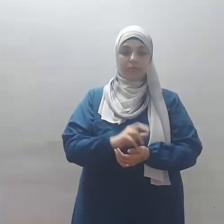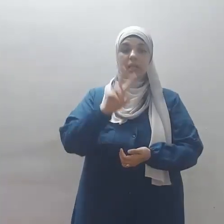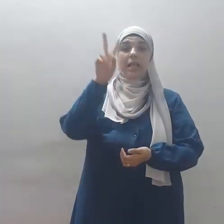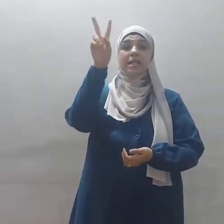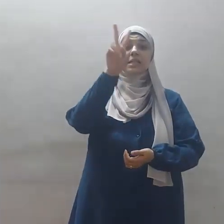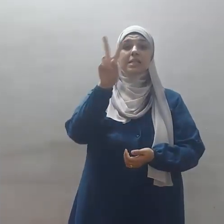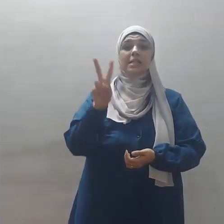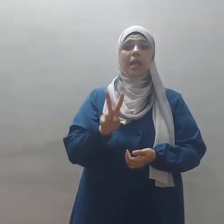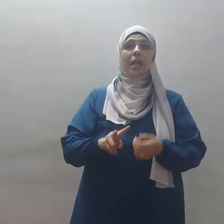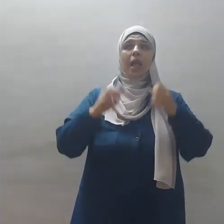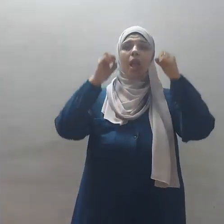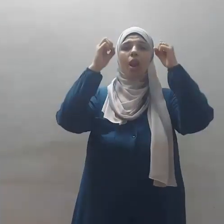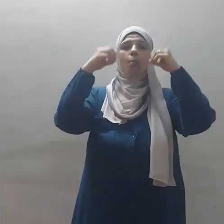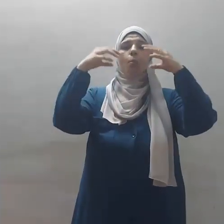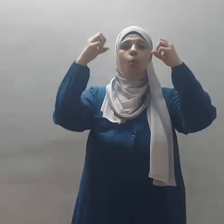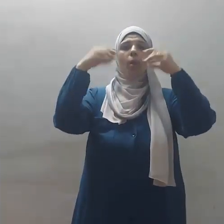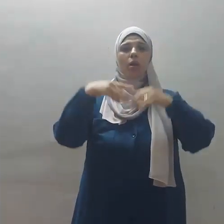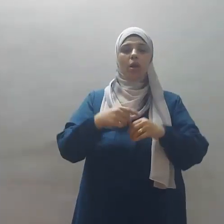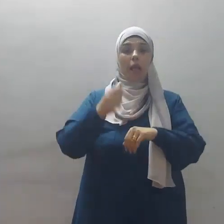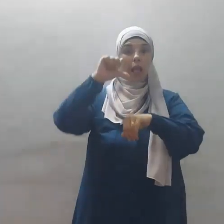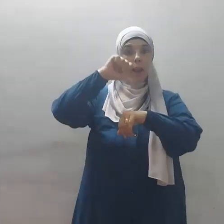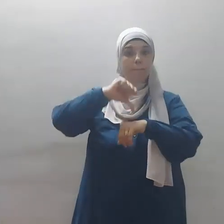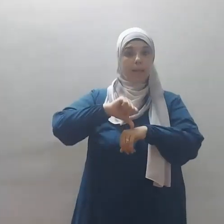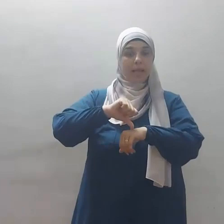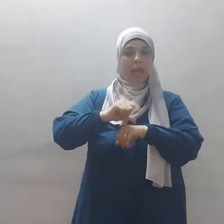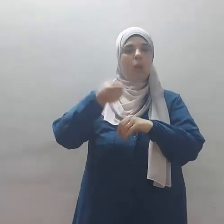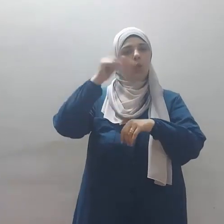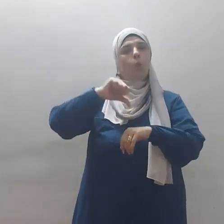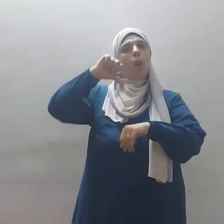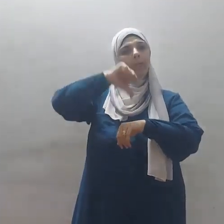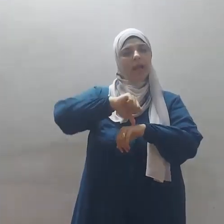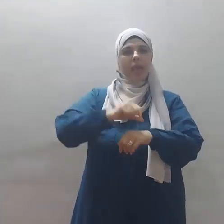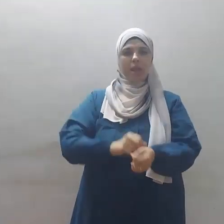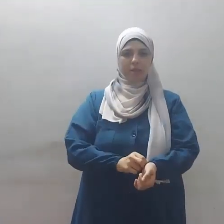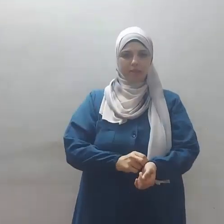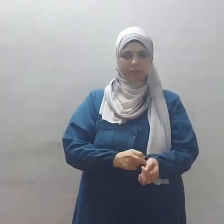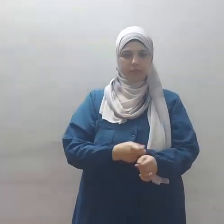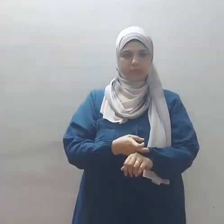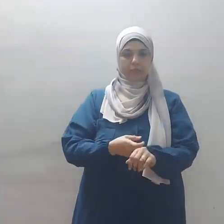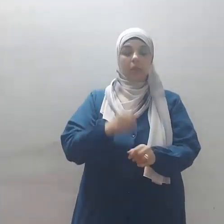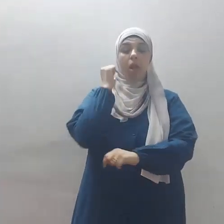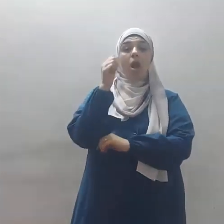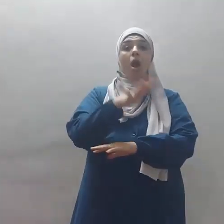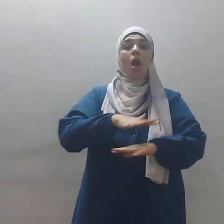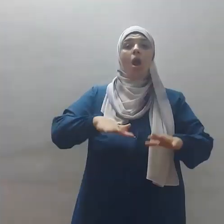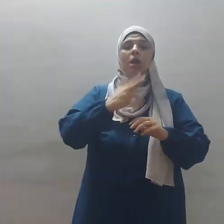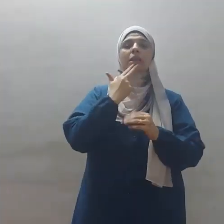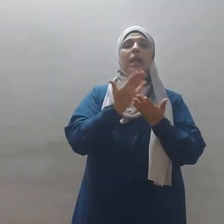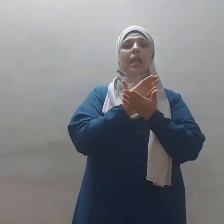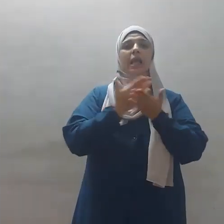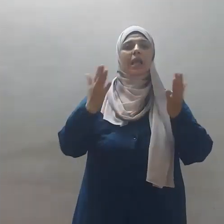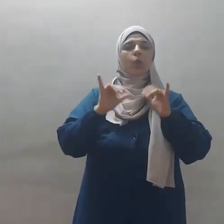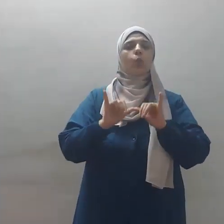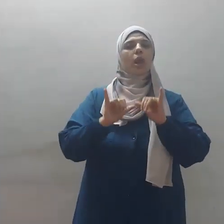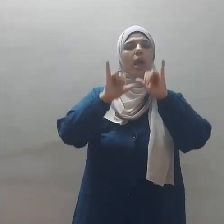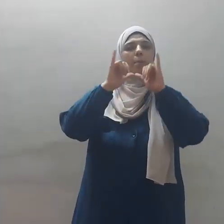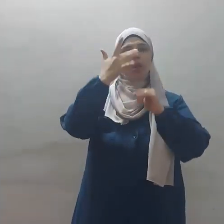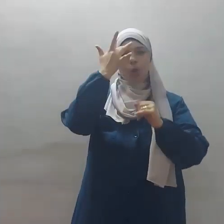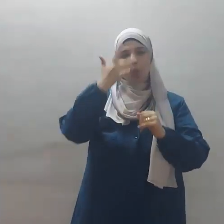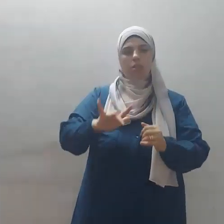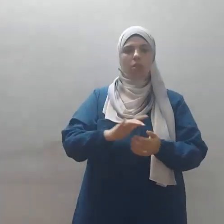سيناء المباركه المكان والمكانه ارض الخير والنماء والتضحيه